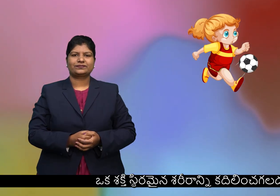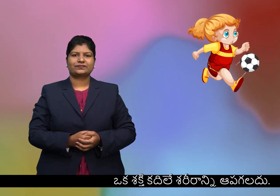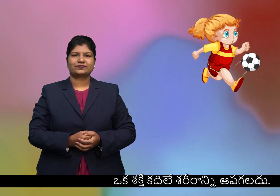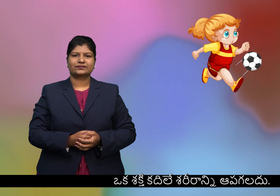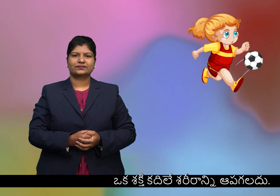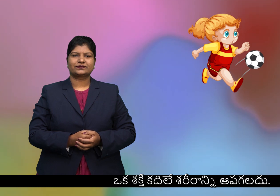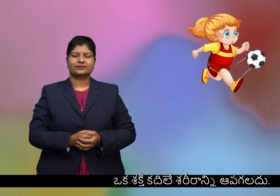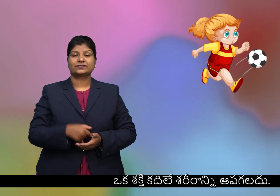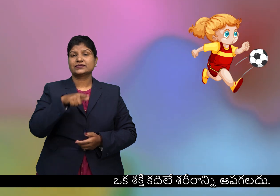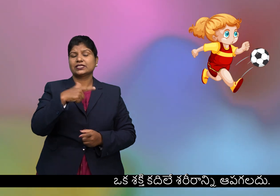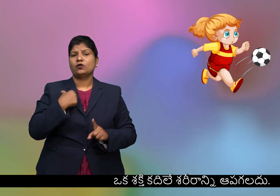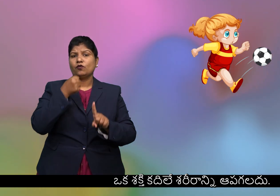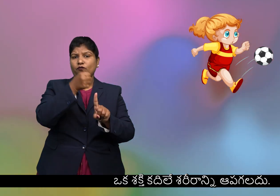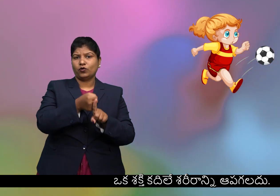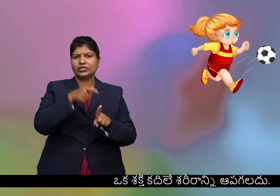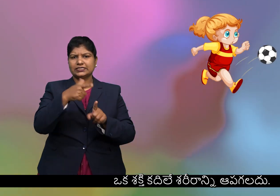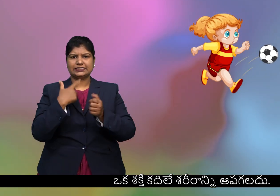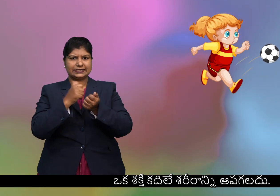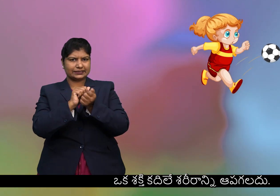ఒక శక్తి కదిలే శరీరాన్ని ఆపగలదు.